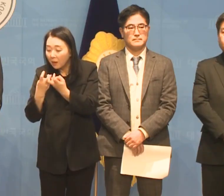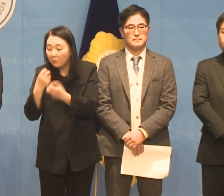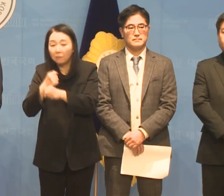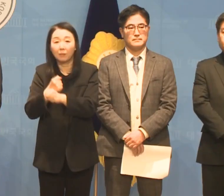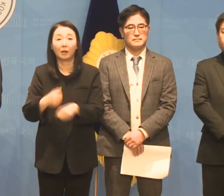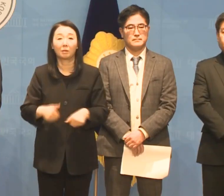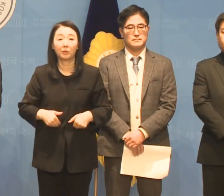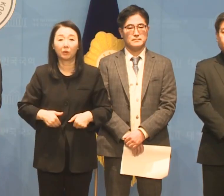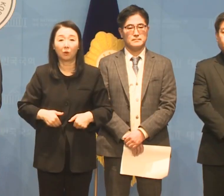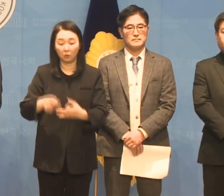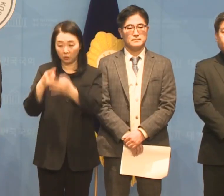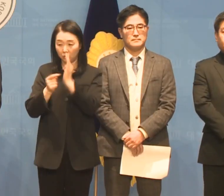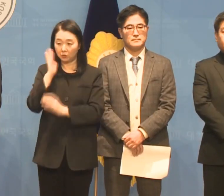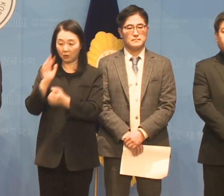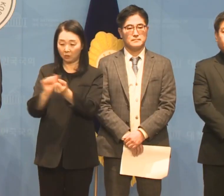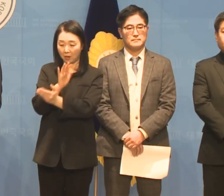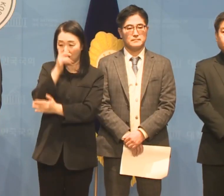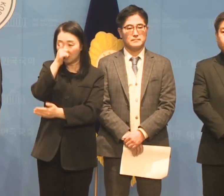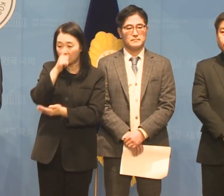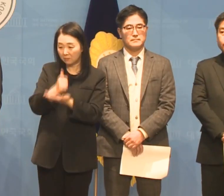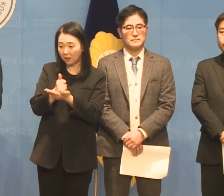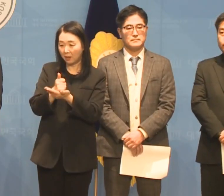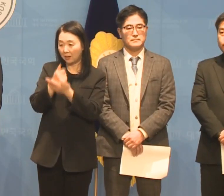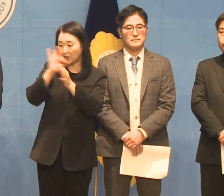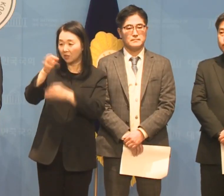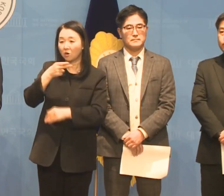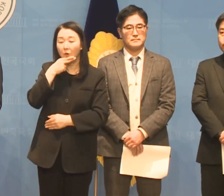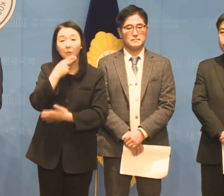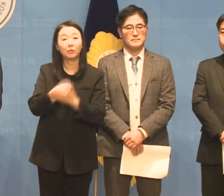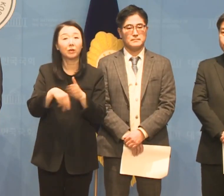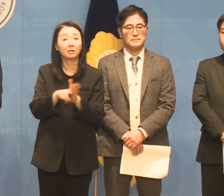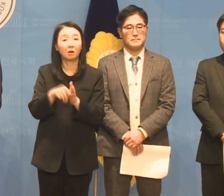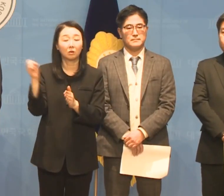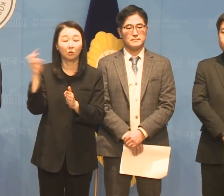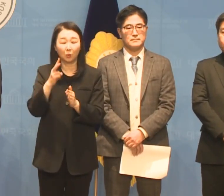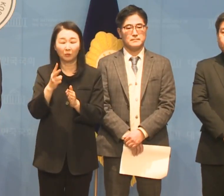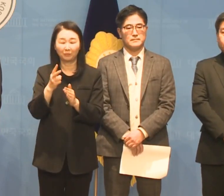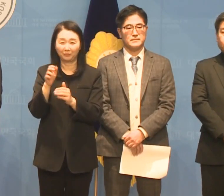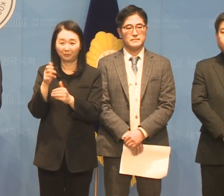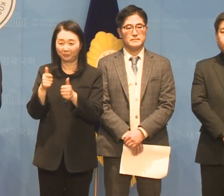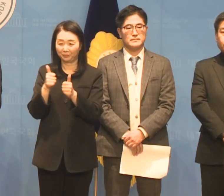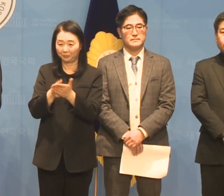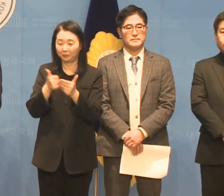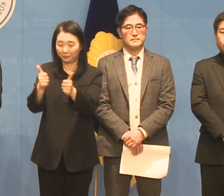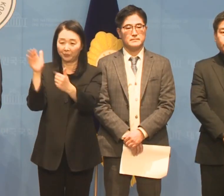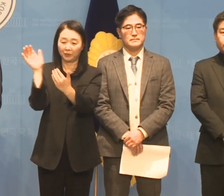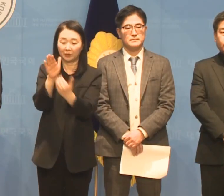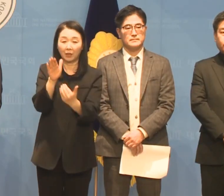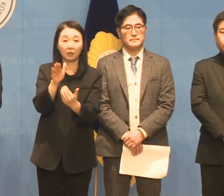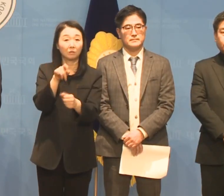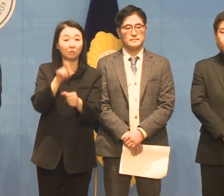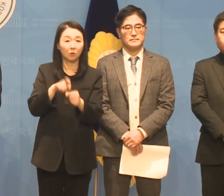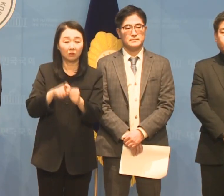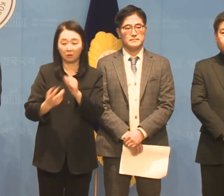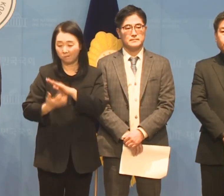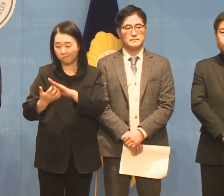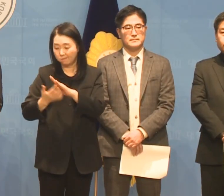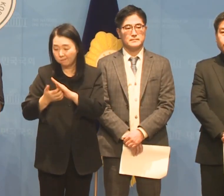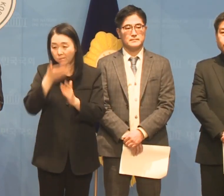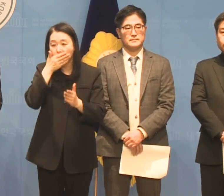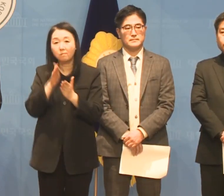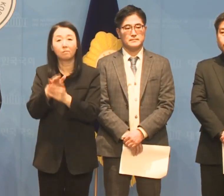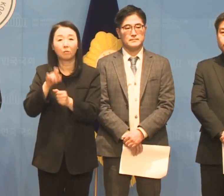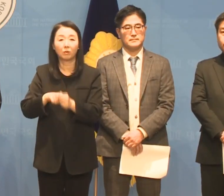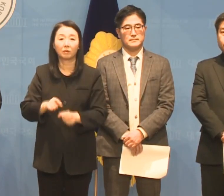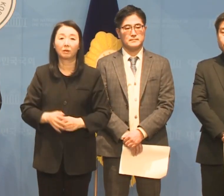대한 내란이 인정되지 않기 위해서 그리고 공소 기각되기 위한 전략적인 의도였습니다.